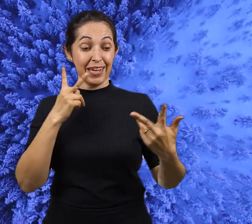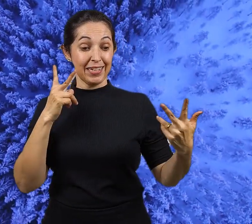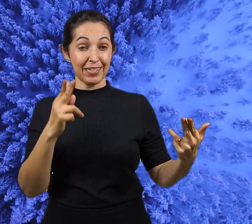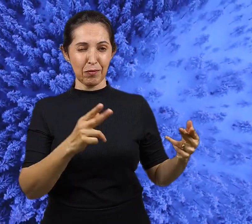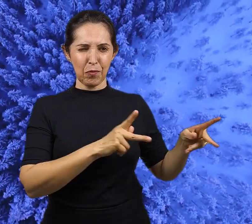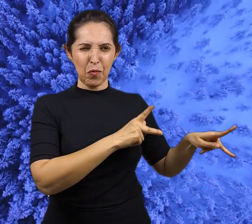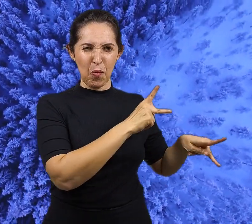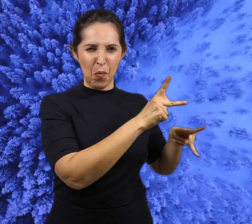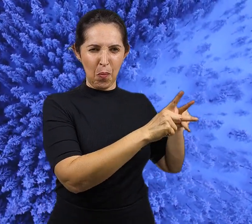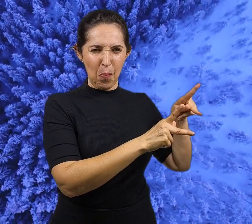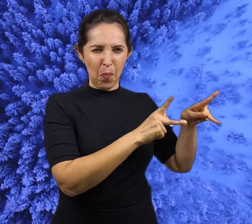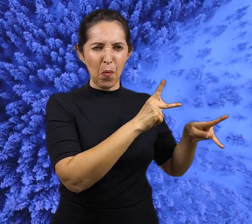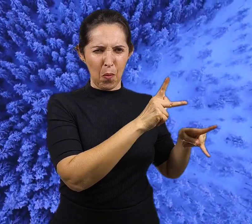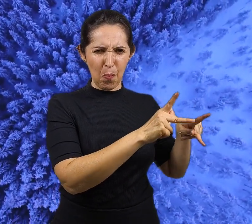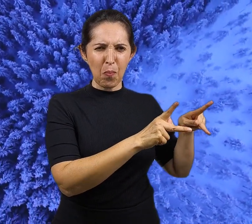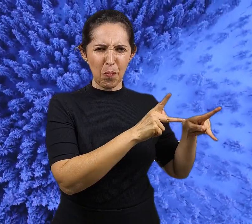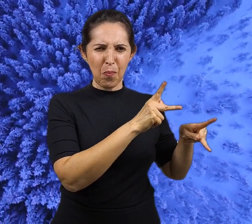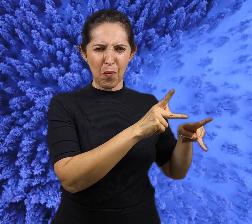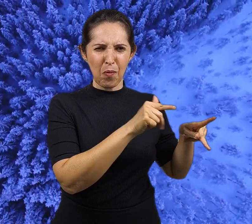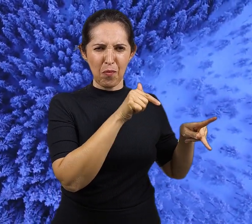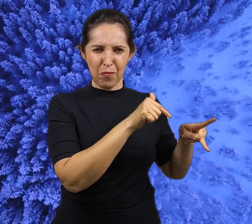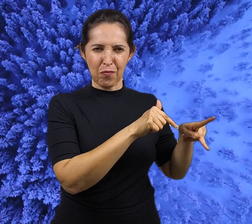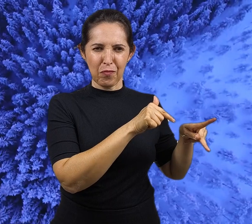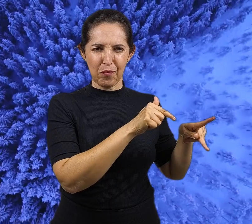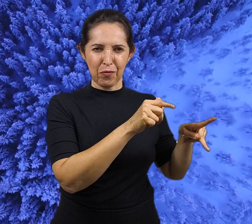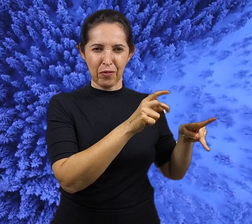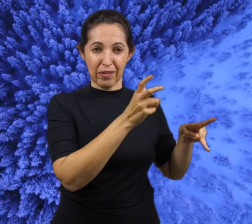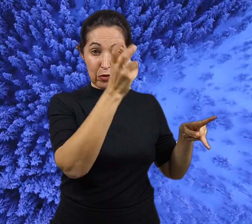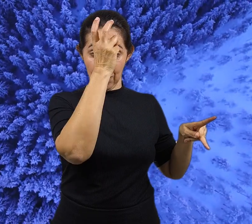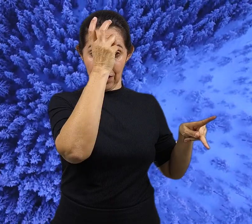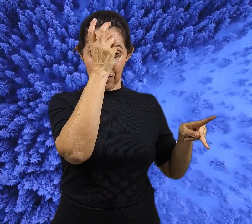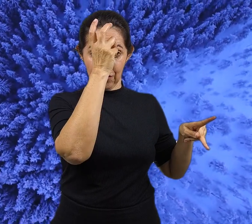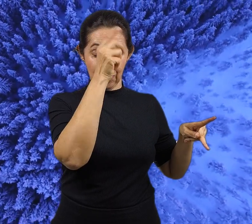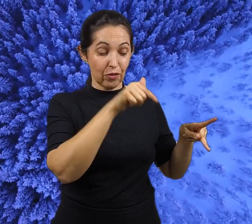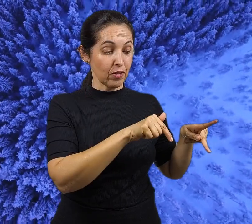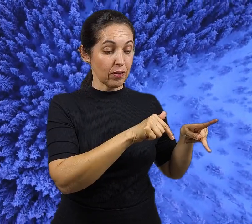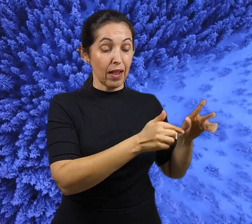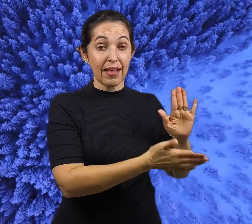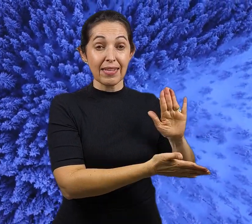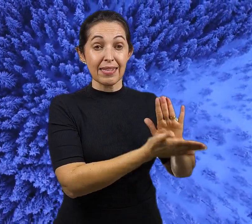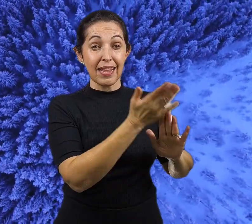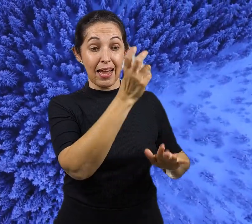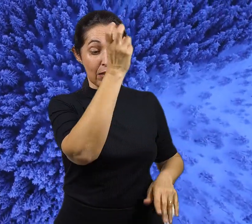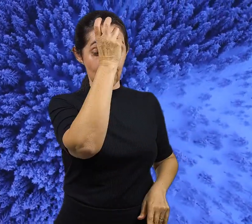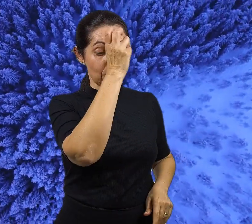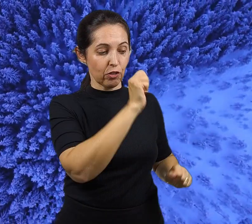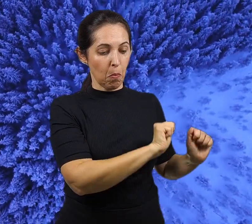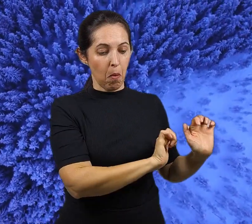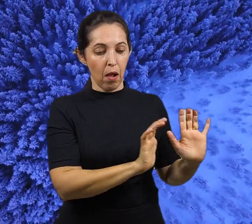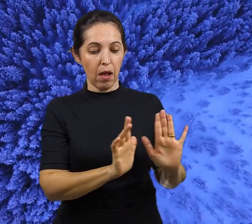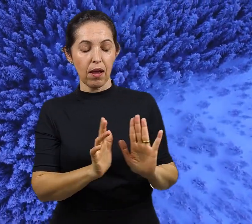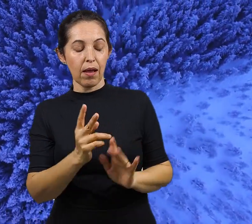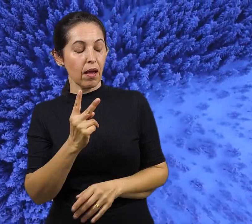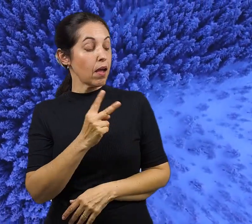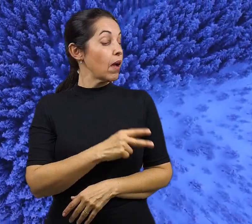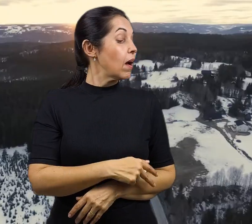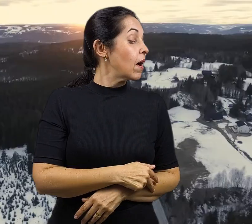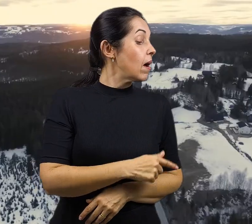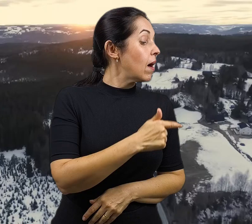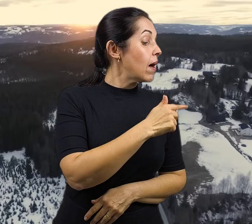carne. O povo de Israel era assim. Ele estava olhando para a terra prometida, o destino era a terra prometida, mas eles, que saudade das panelas de